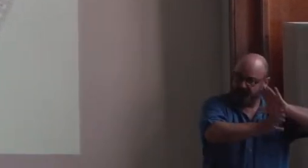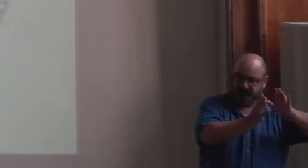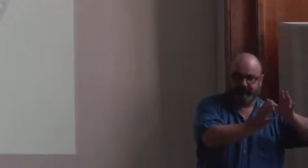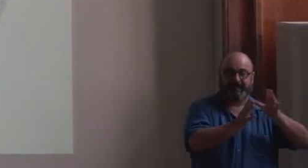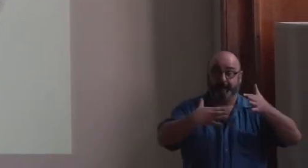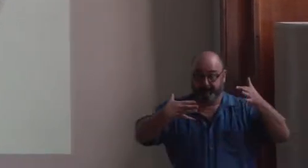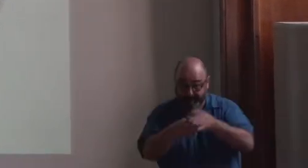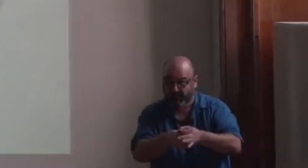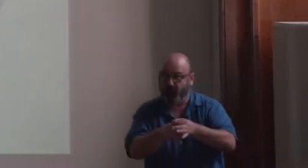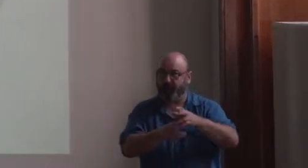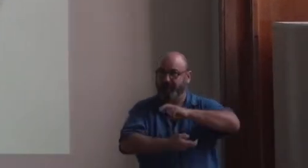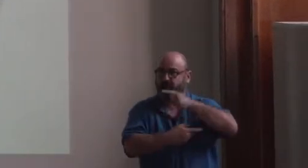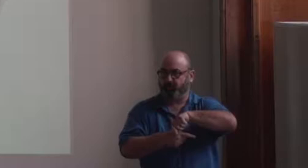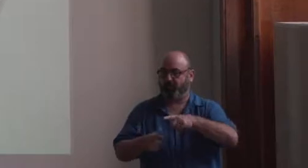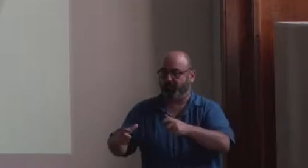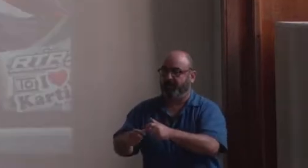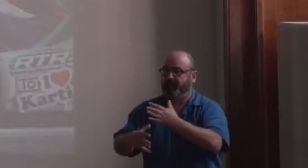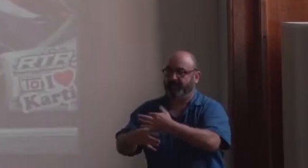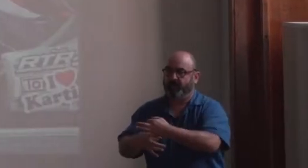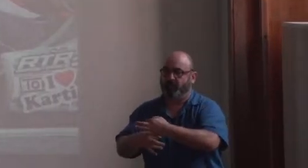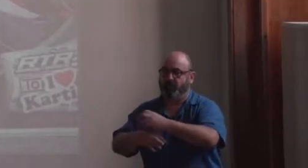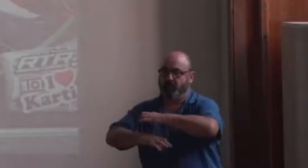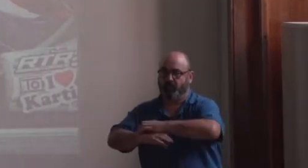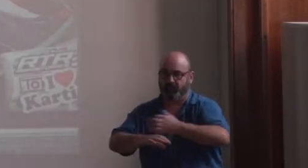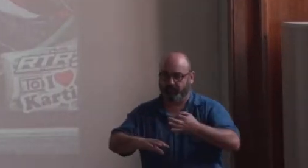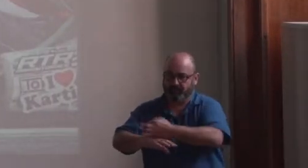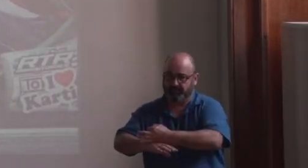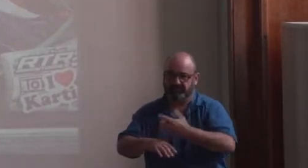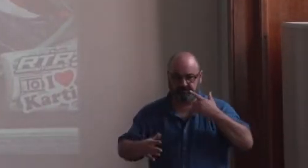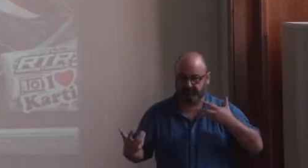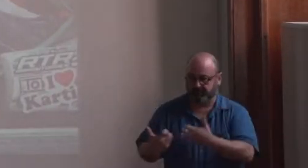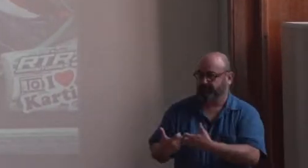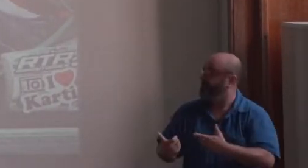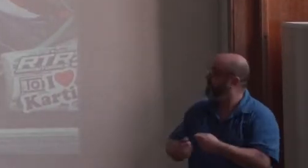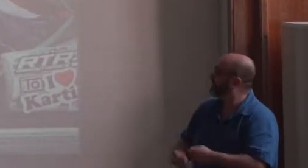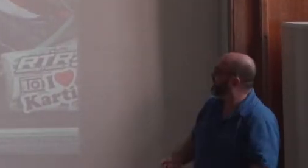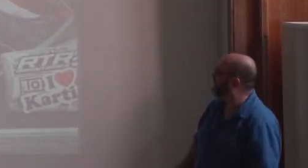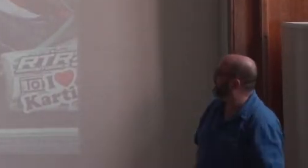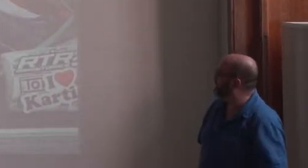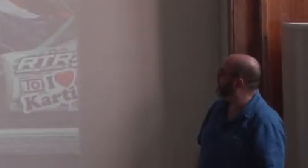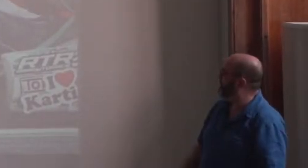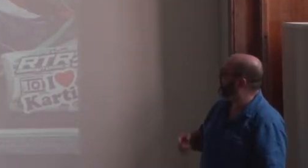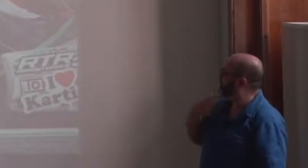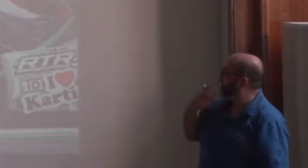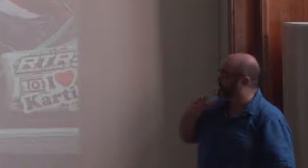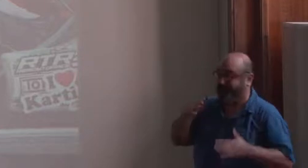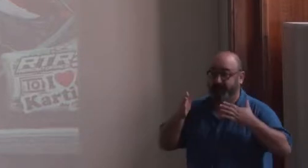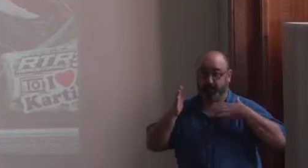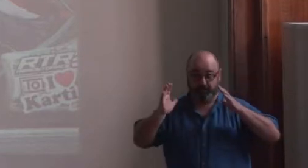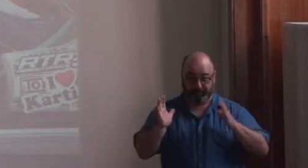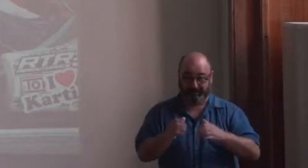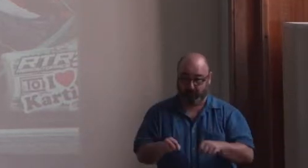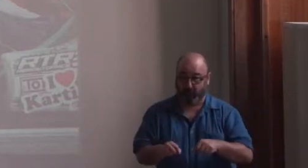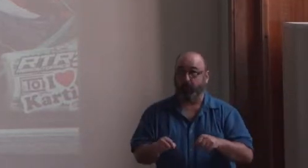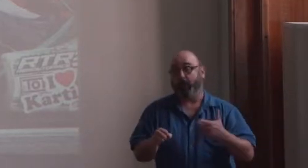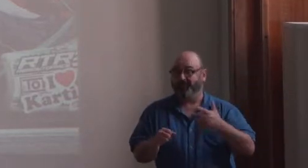pour les microcontrôleurs, et du coup d'adapter un peu la situation et se dire, OK, bah, si on a des petites voitures, des petites motos,